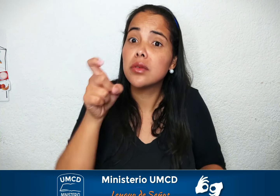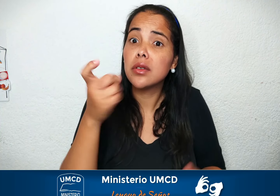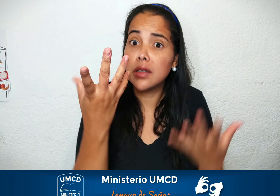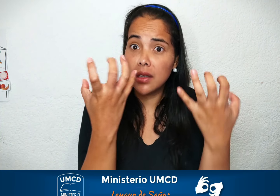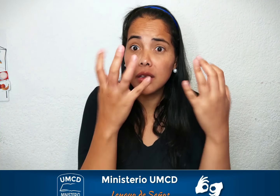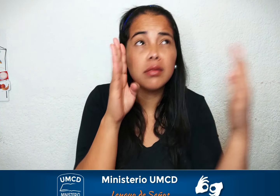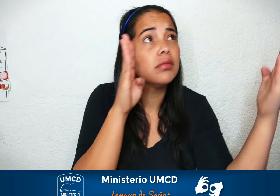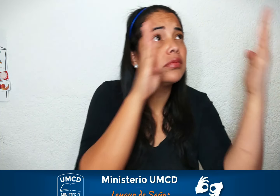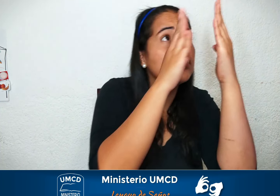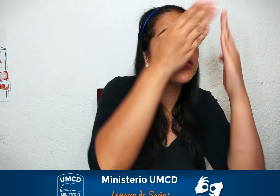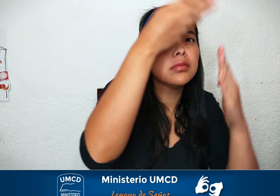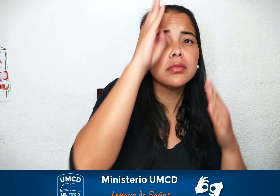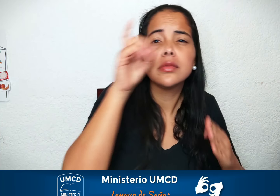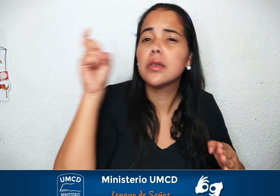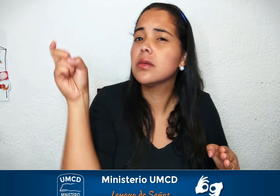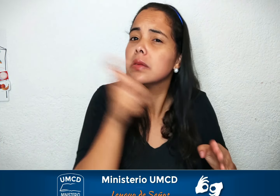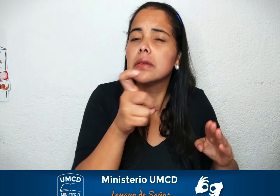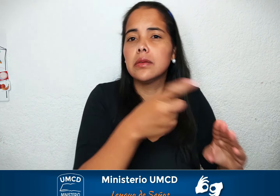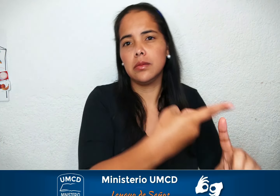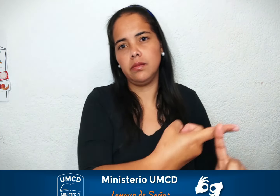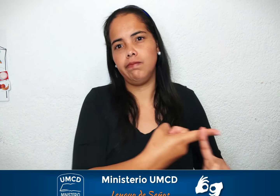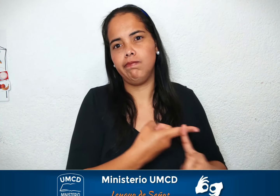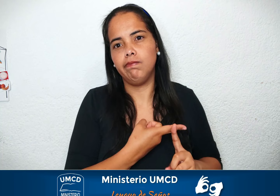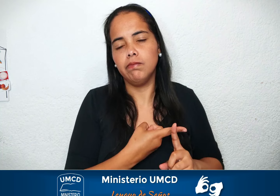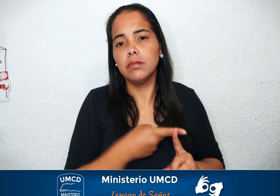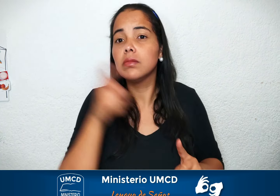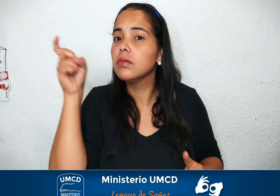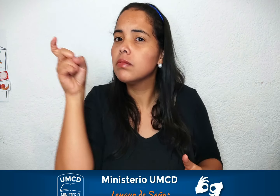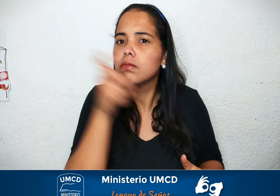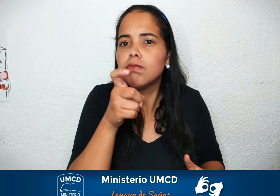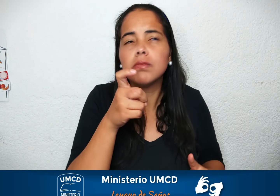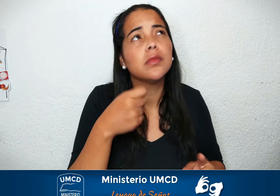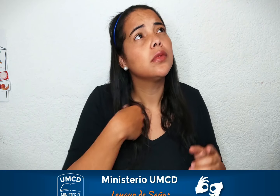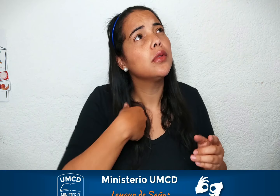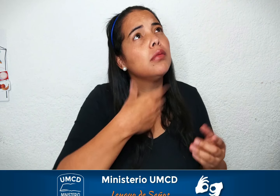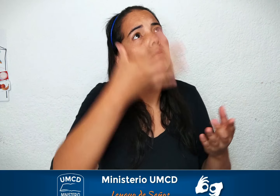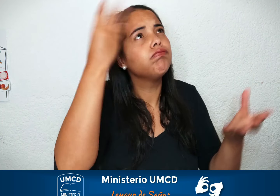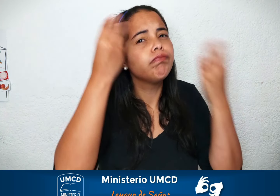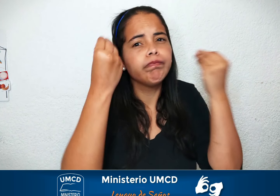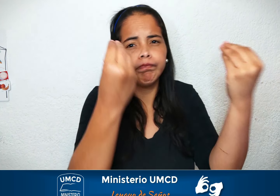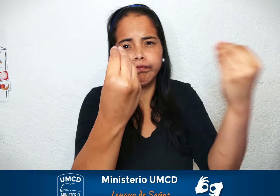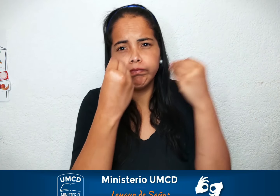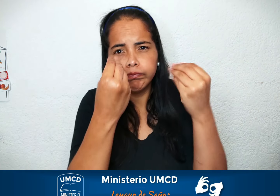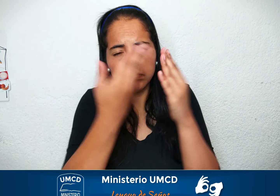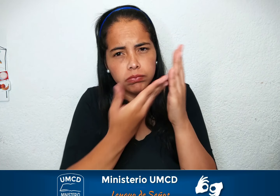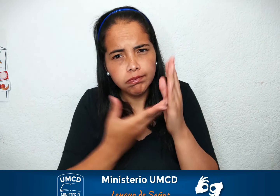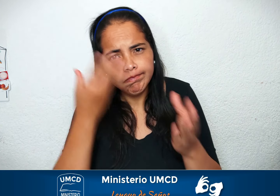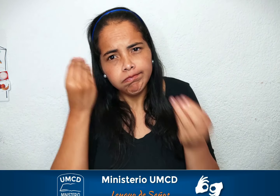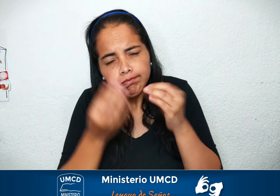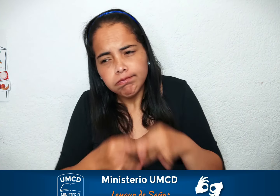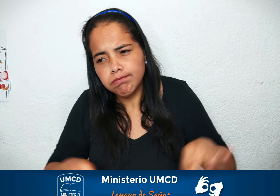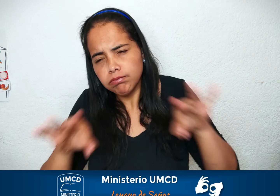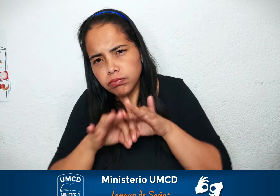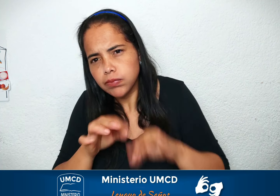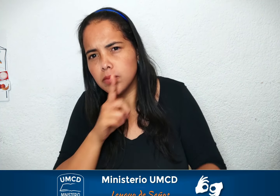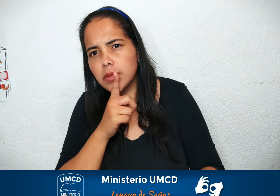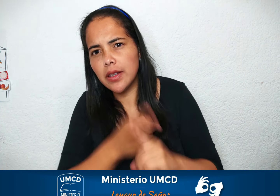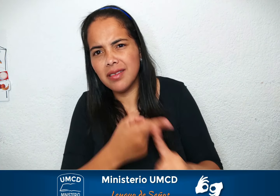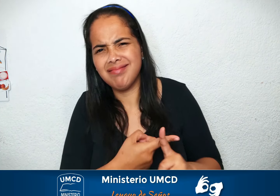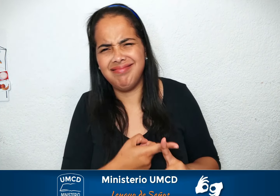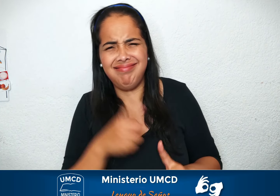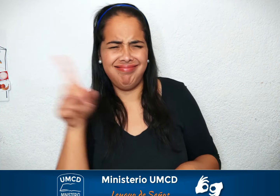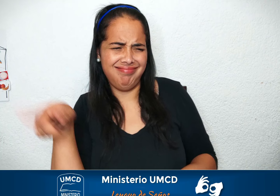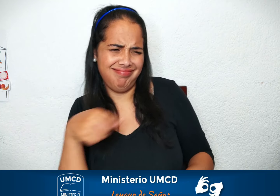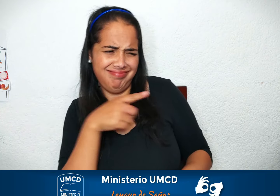poder llegar para el hombre a alcanzar la salvación es a través de la predicación de este mensaje que para ellos era